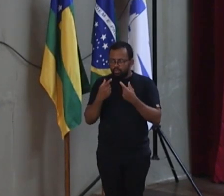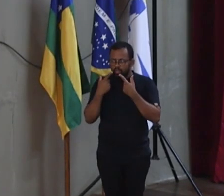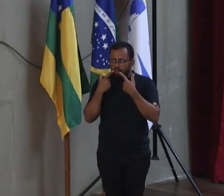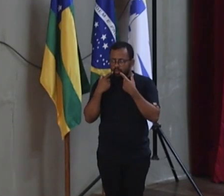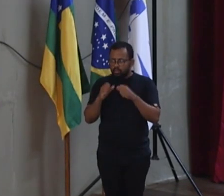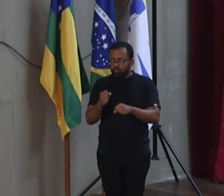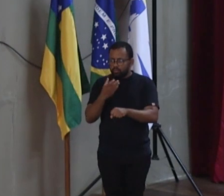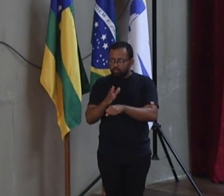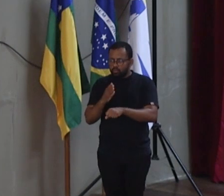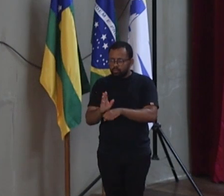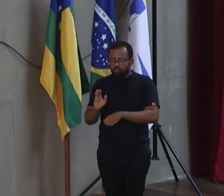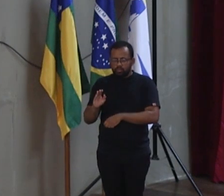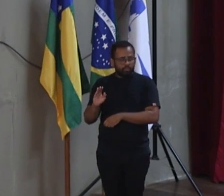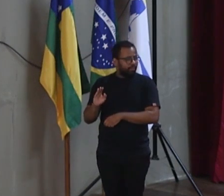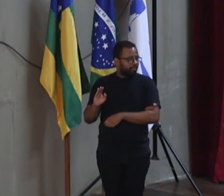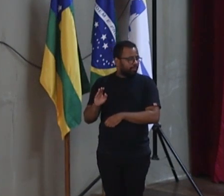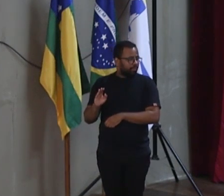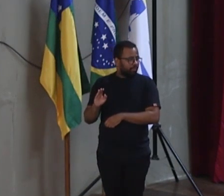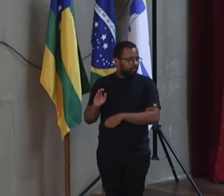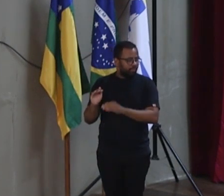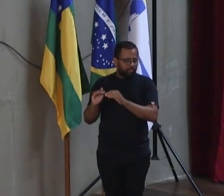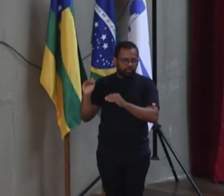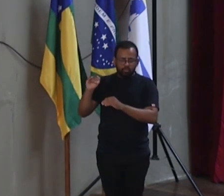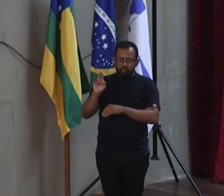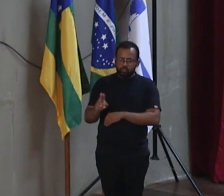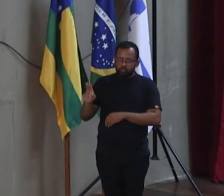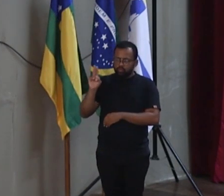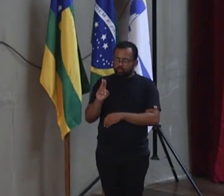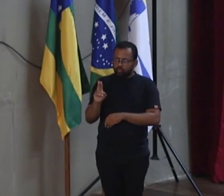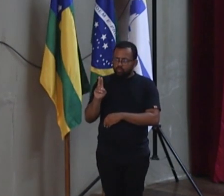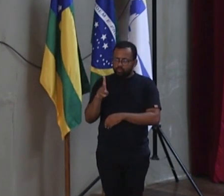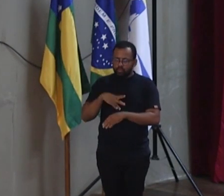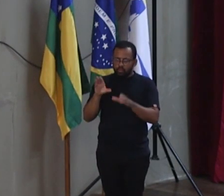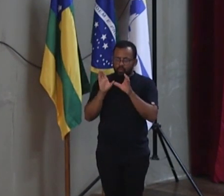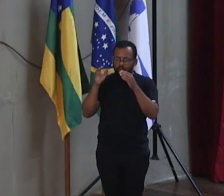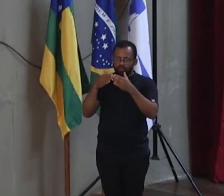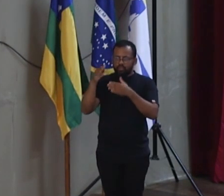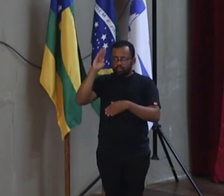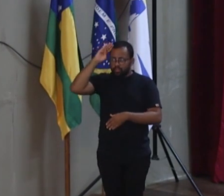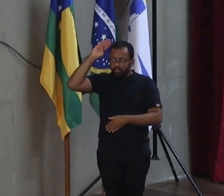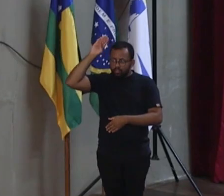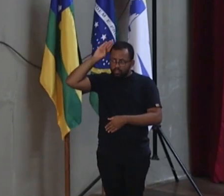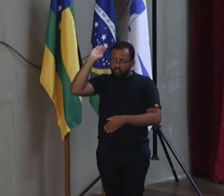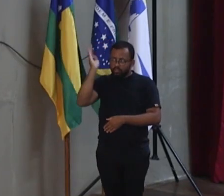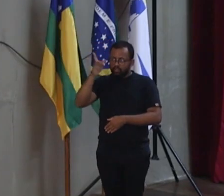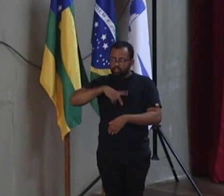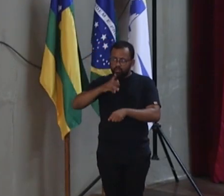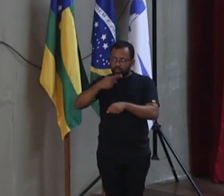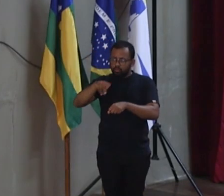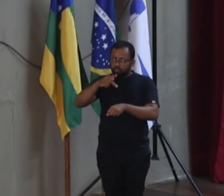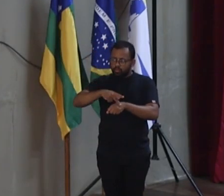linguistas aplicados sêniores e utilizávamos os congressos acadêmicos já existentes no